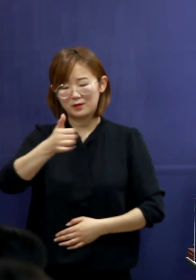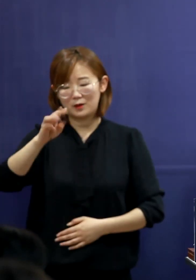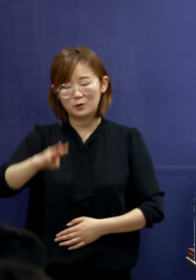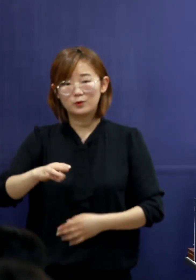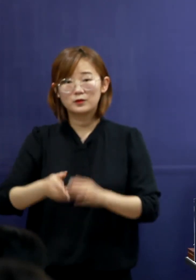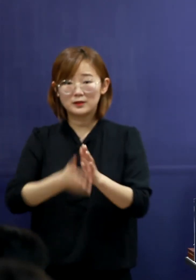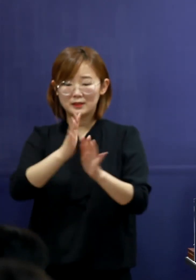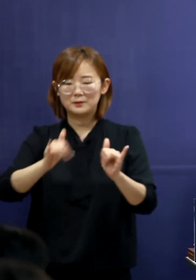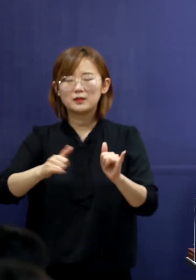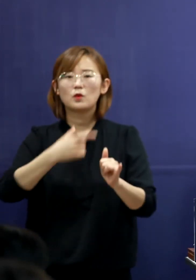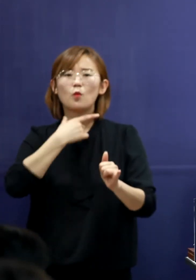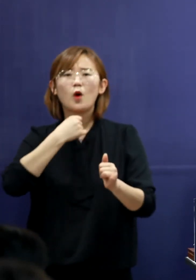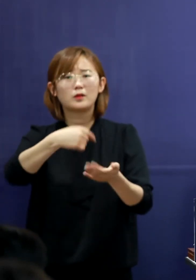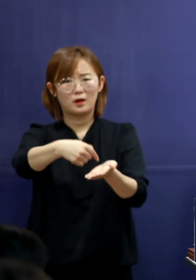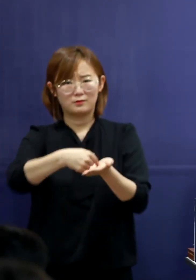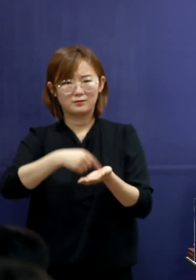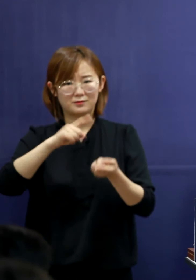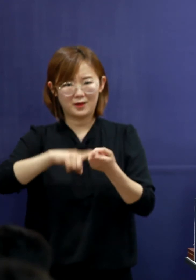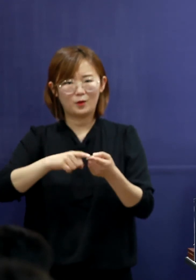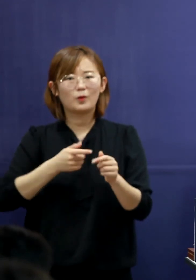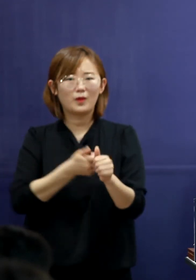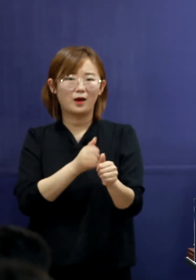그런 객관적인 수치로 보여주고 있는 것입니다.